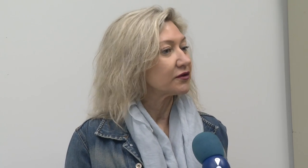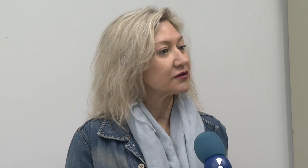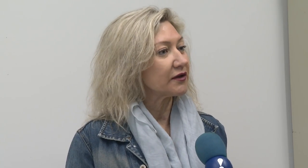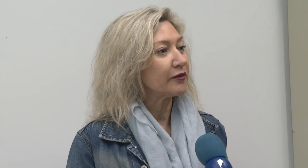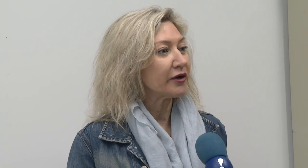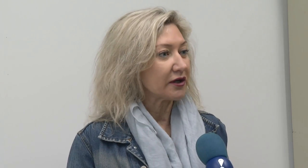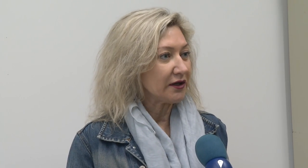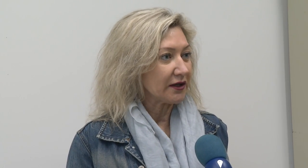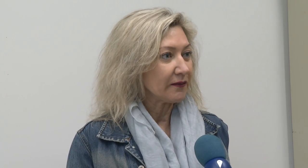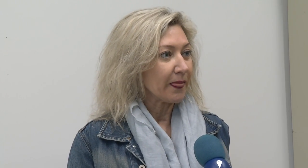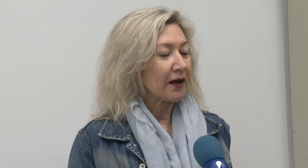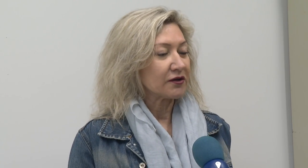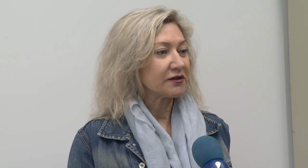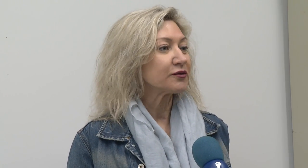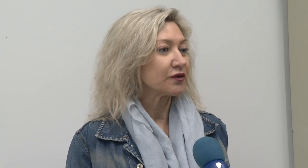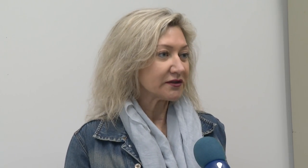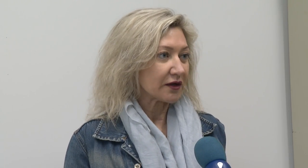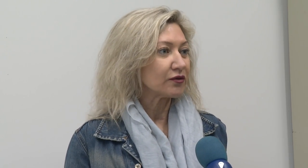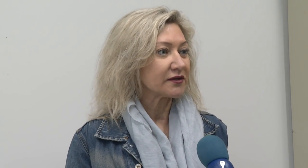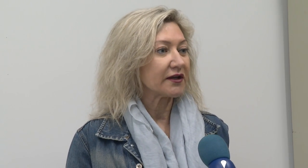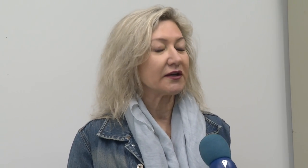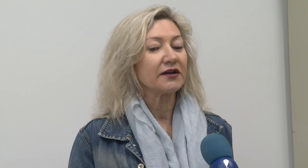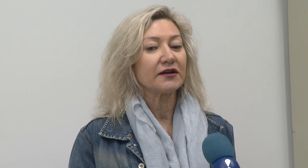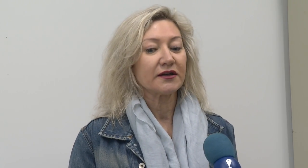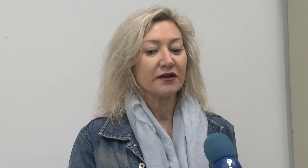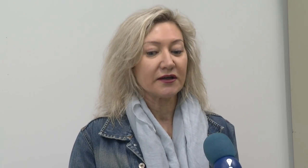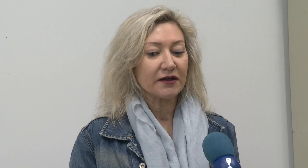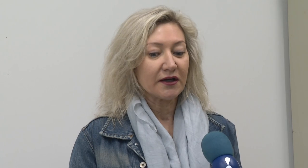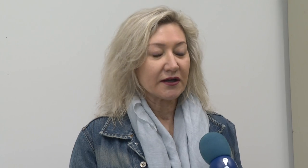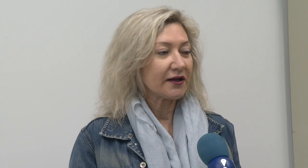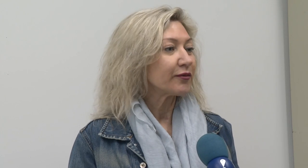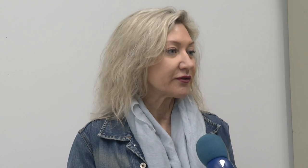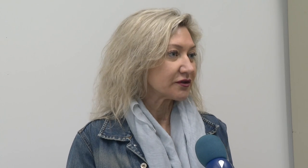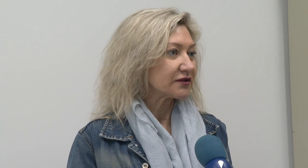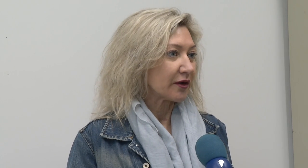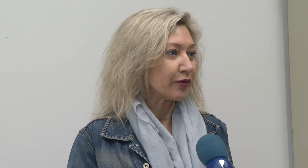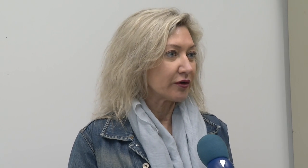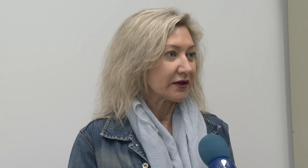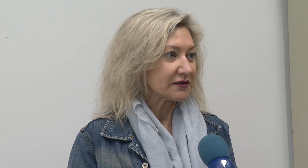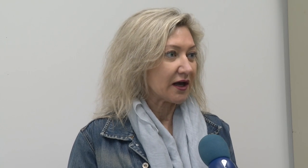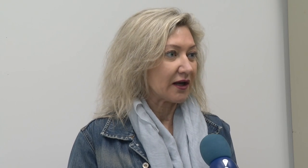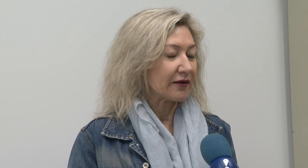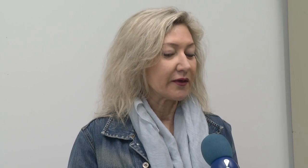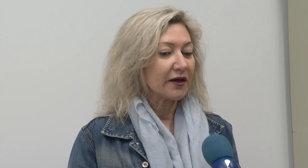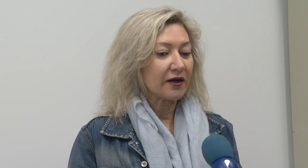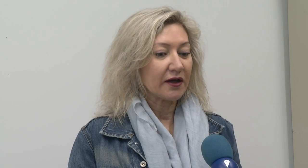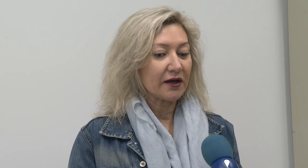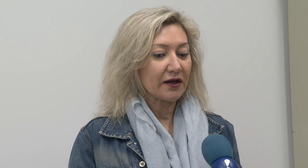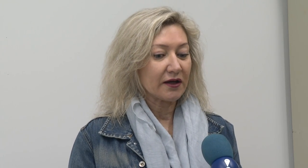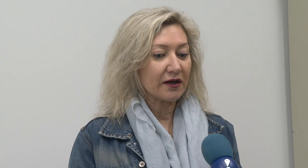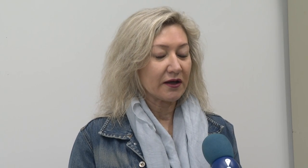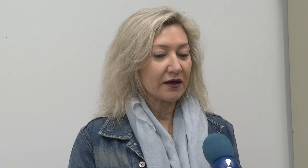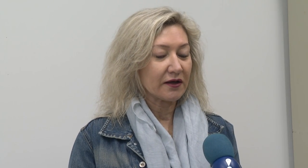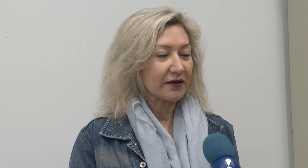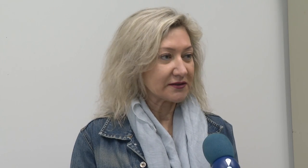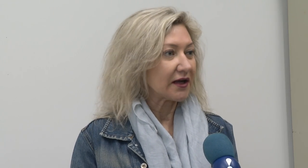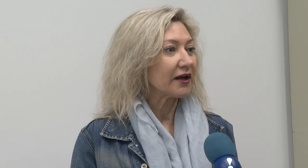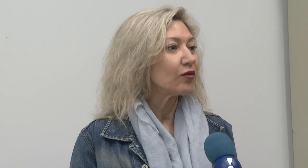aluno que estuda de manhã né Nós temos dois alunos aqui que que tem professores de apoio na sala na sala